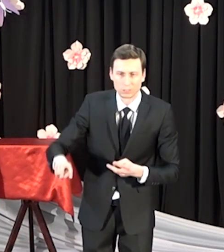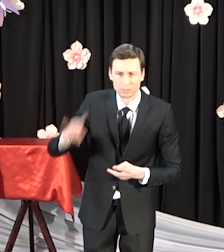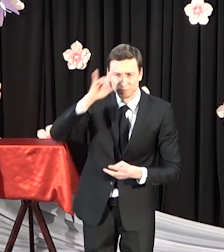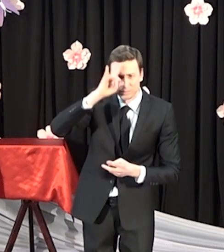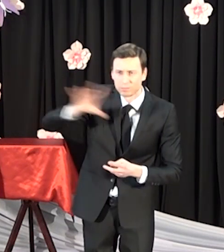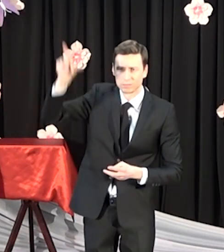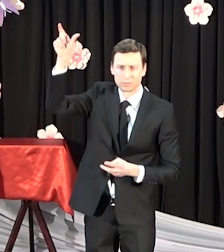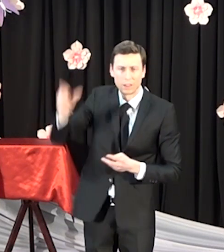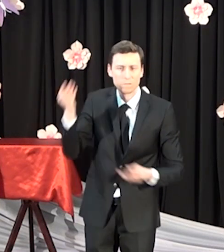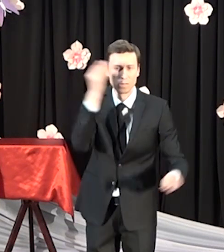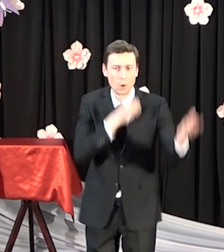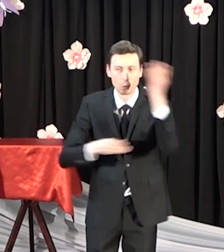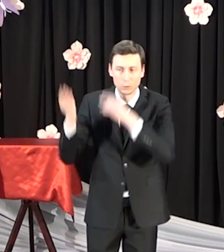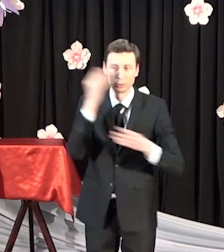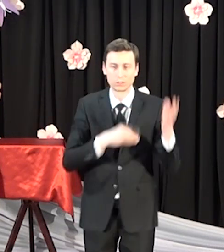известный